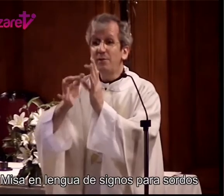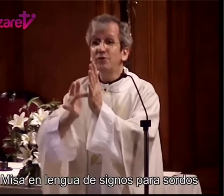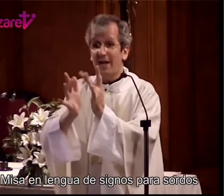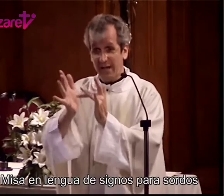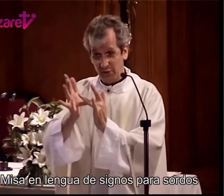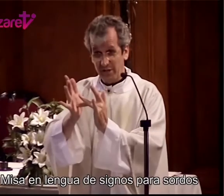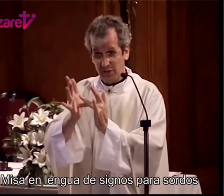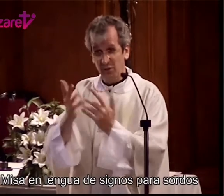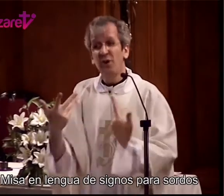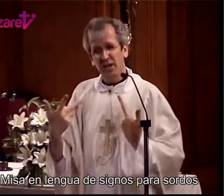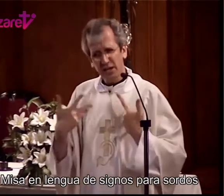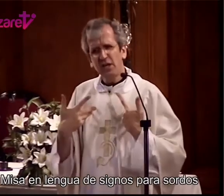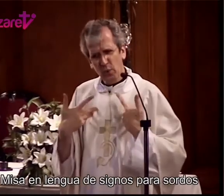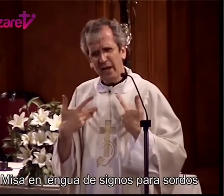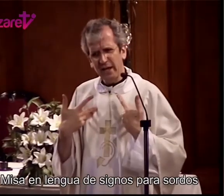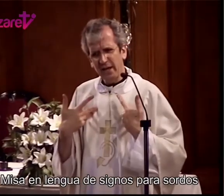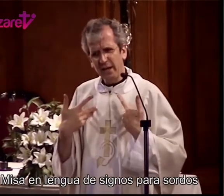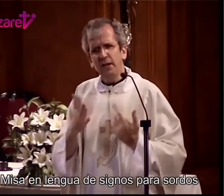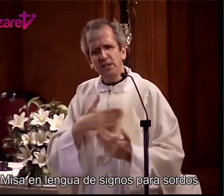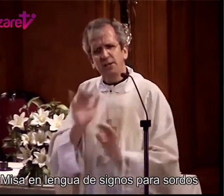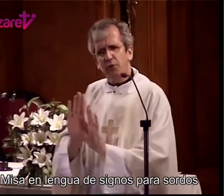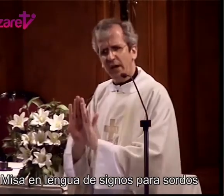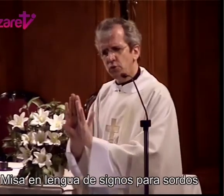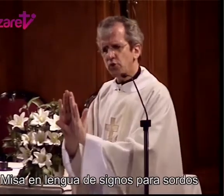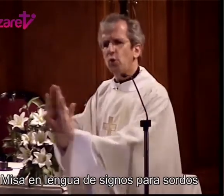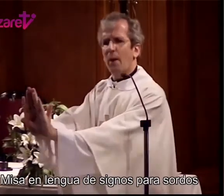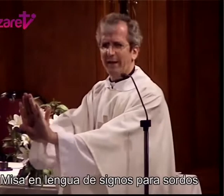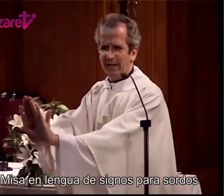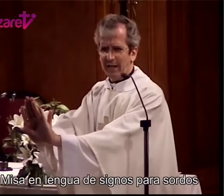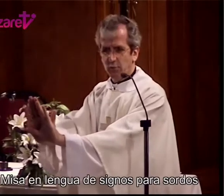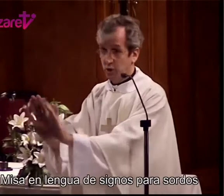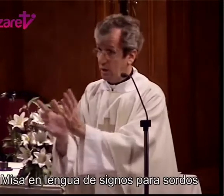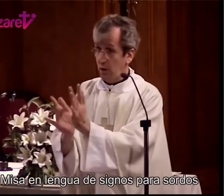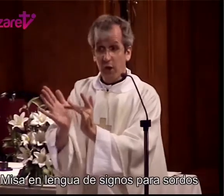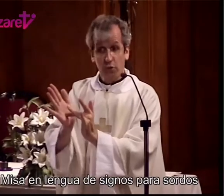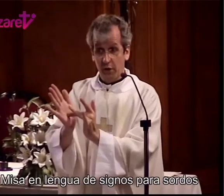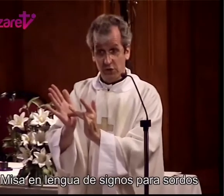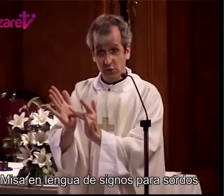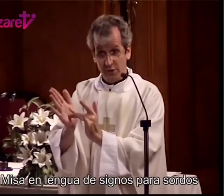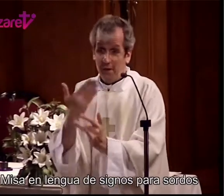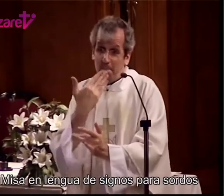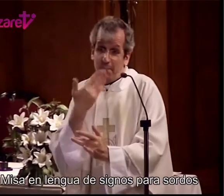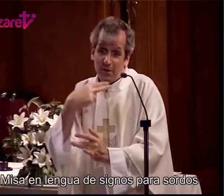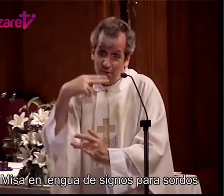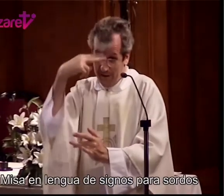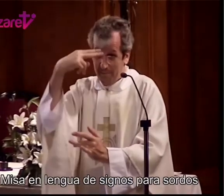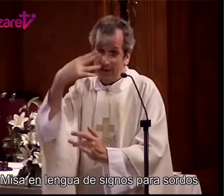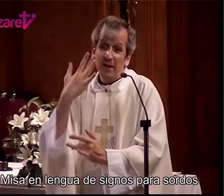a Jesucristo y duele, ¿eh? Y si pudiéramos, lo apartaríamos, igual como Jesús pidió al Padre,